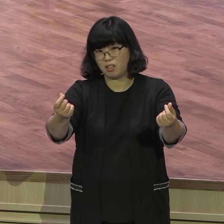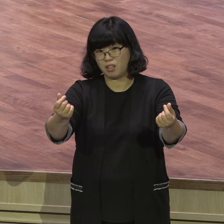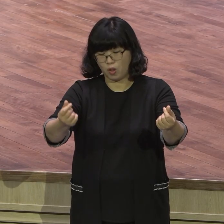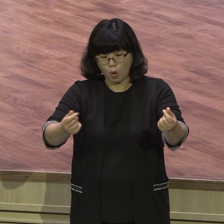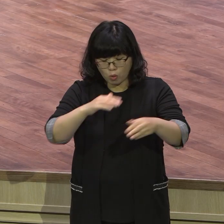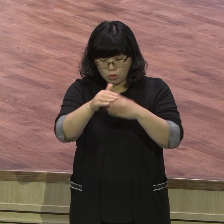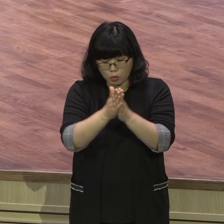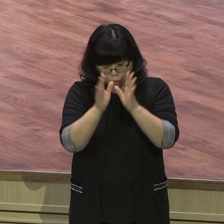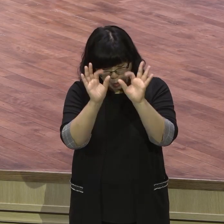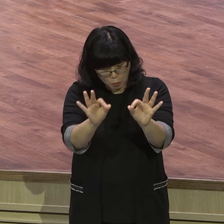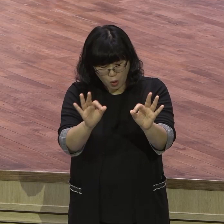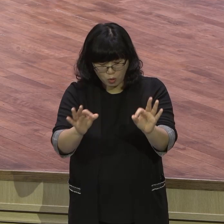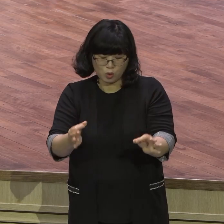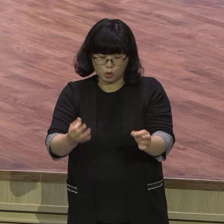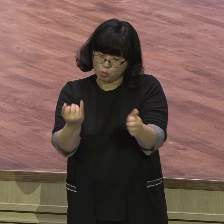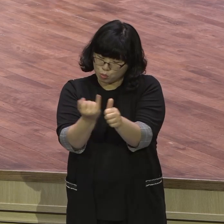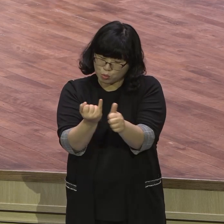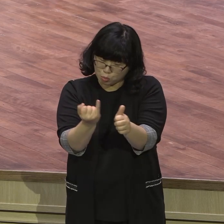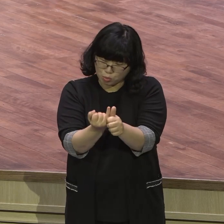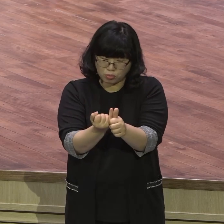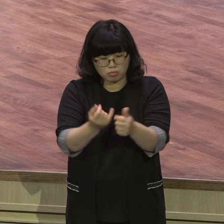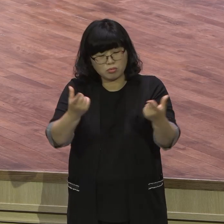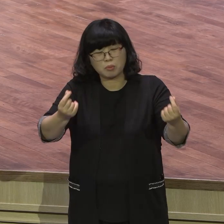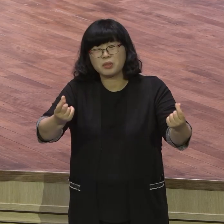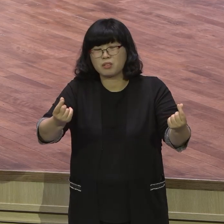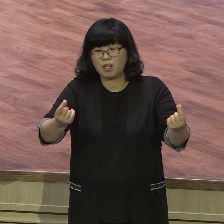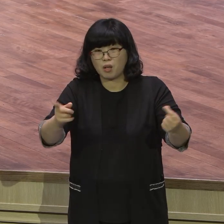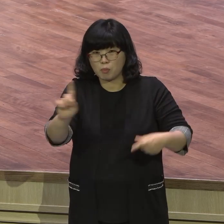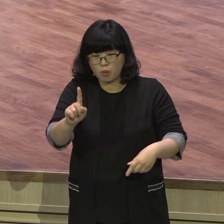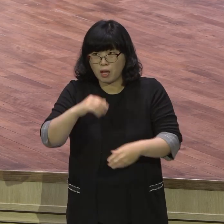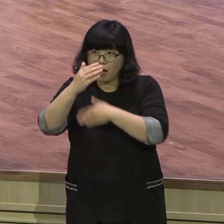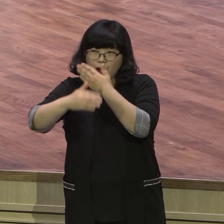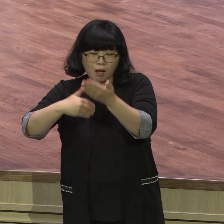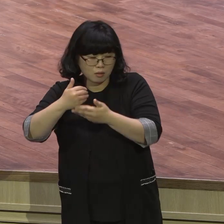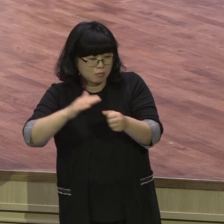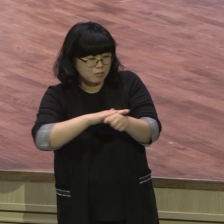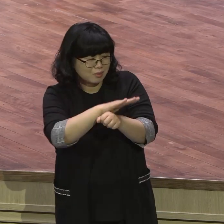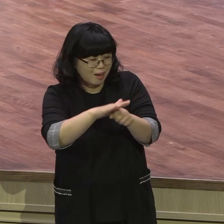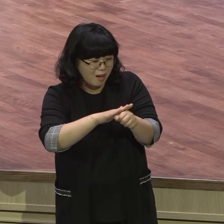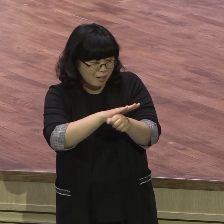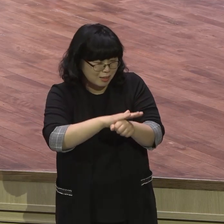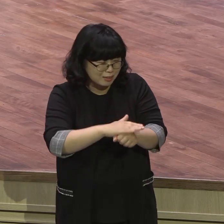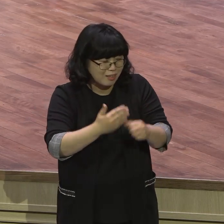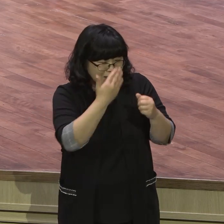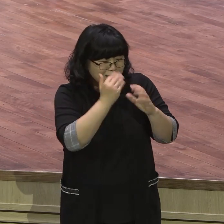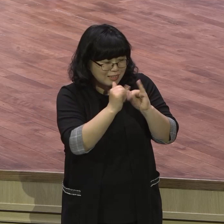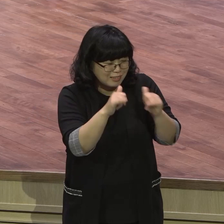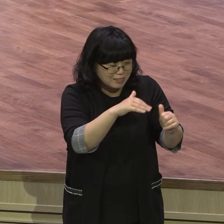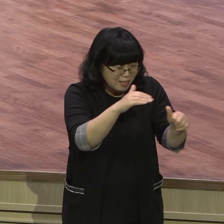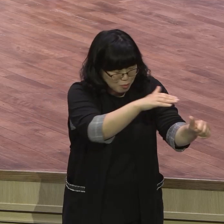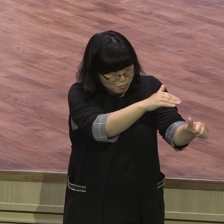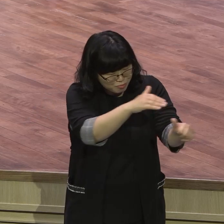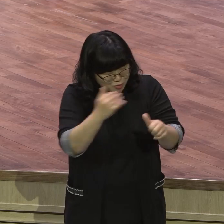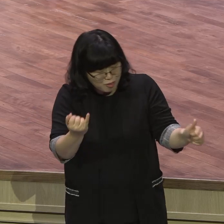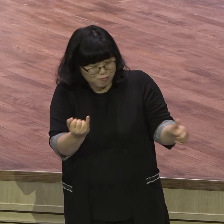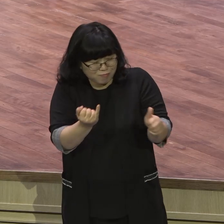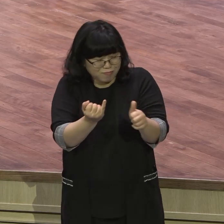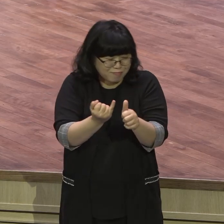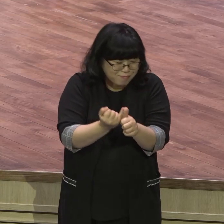자 하나님을 배신했다는 거예요 죽으려고 환장했지 하나님을 배신해버렸어요